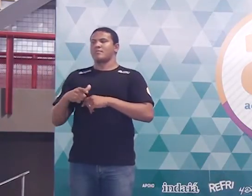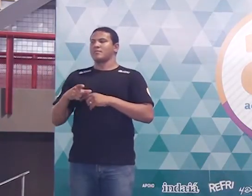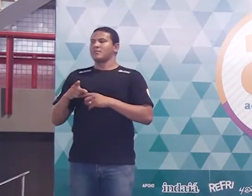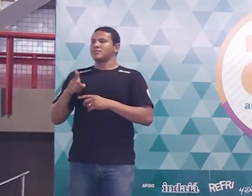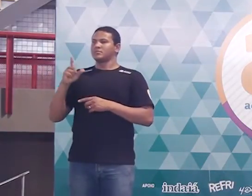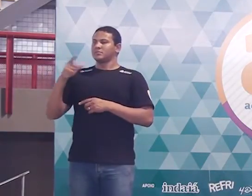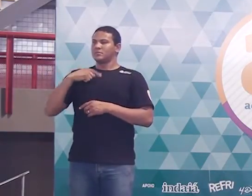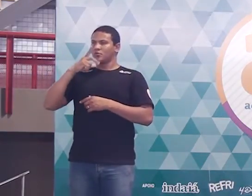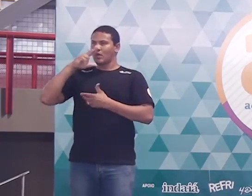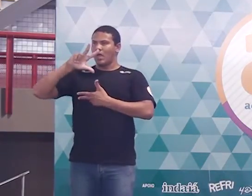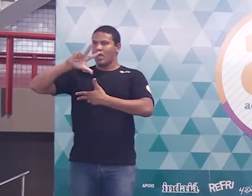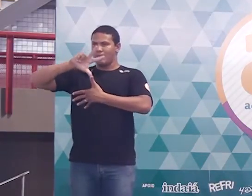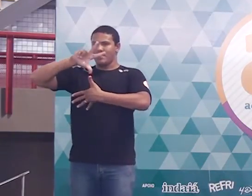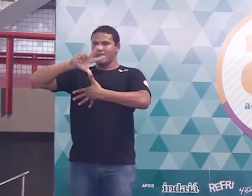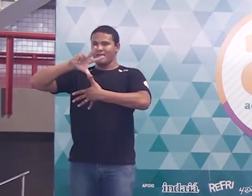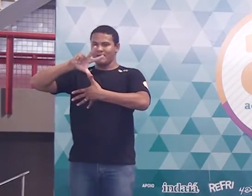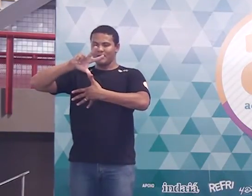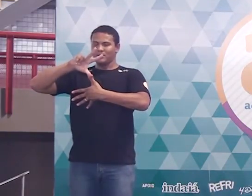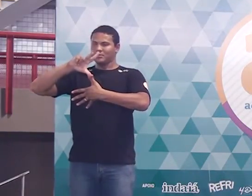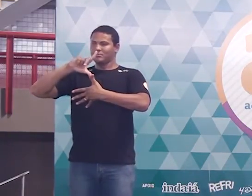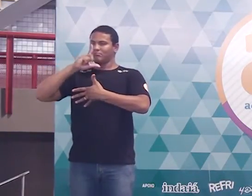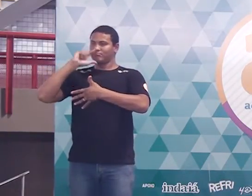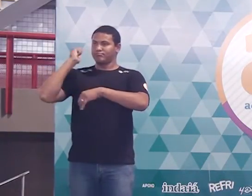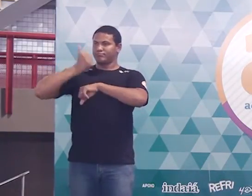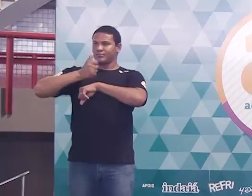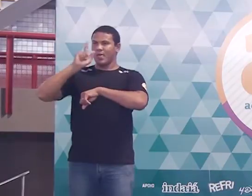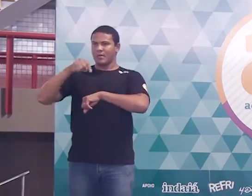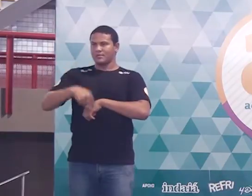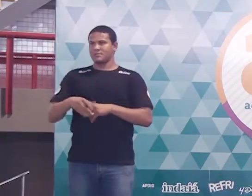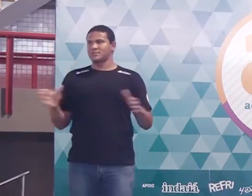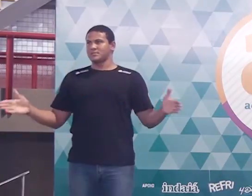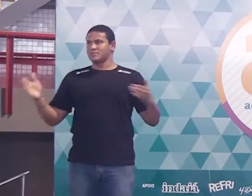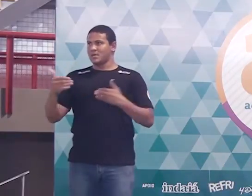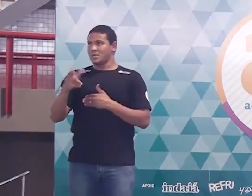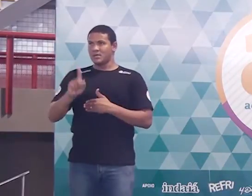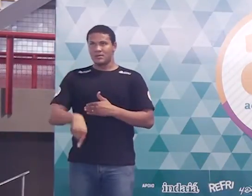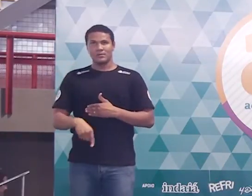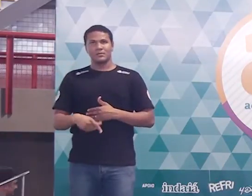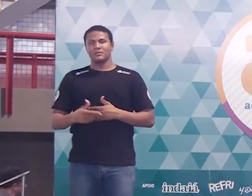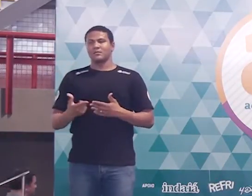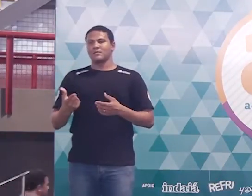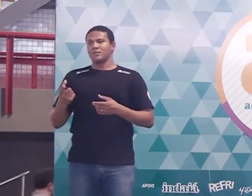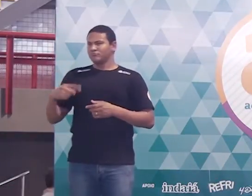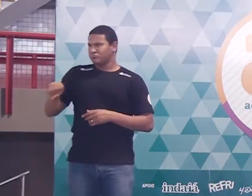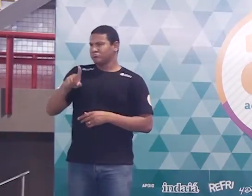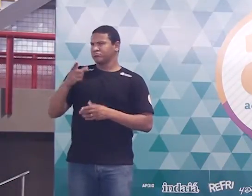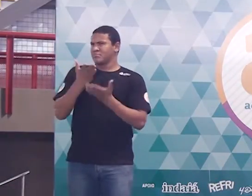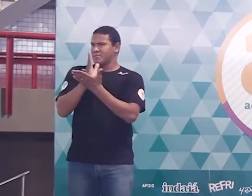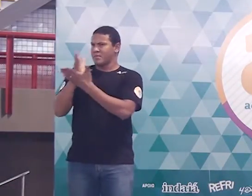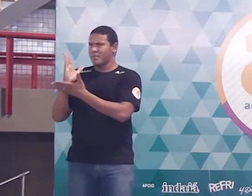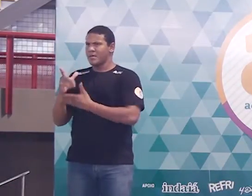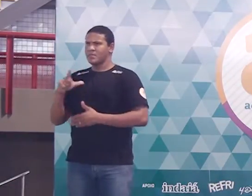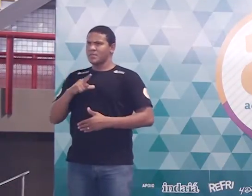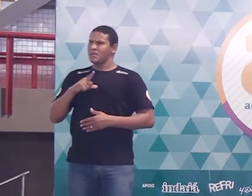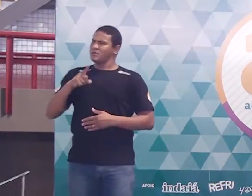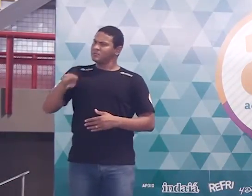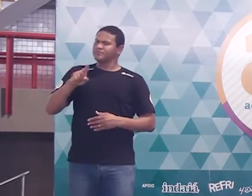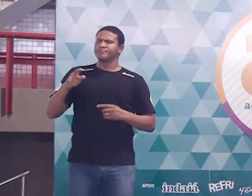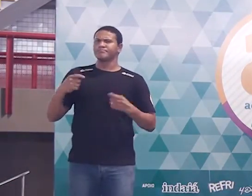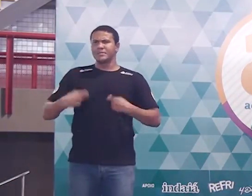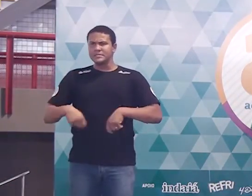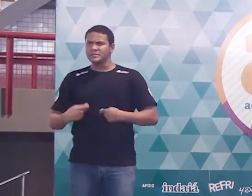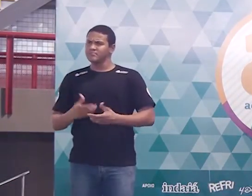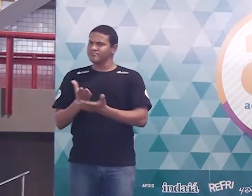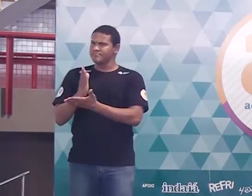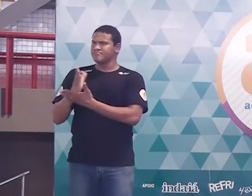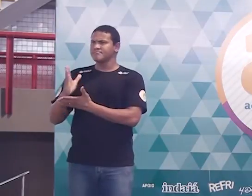domingo assistindo aula já demonstra assim o quanto vocês merecem resultados e o quanto vocês merecem conquistar a